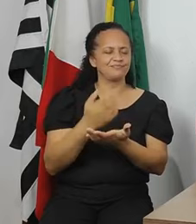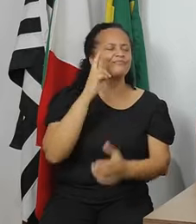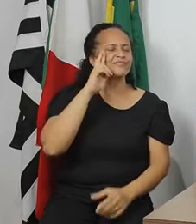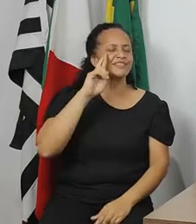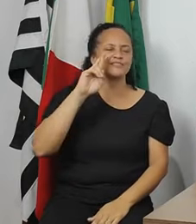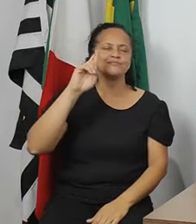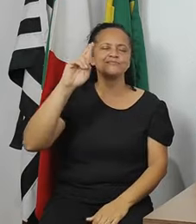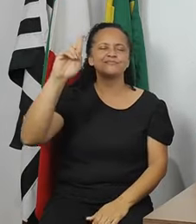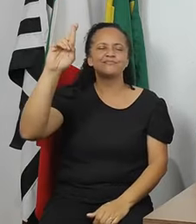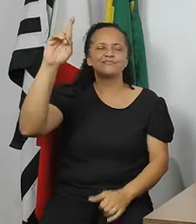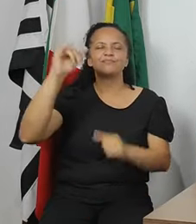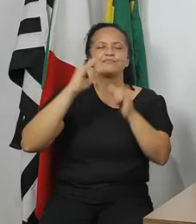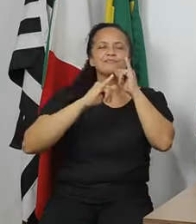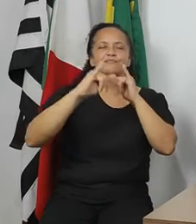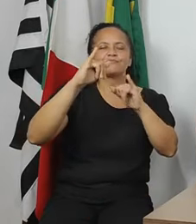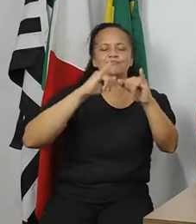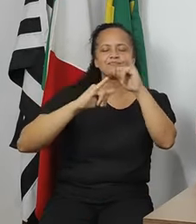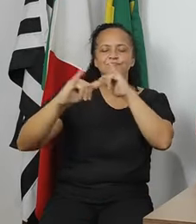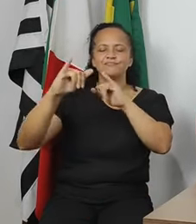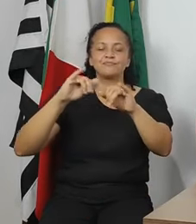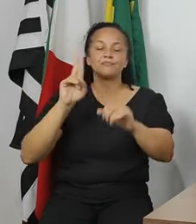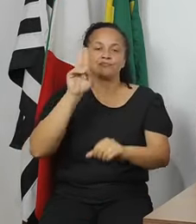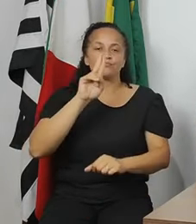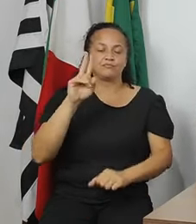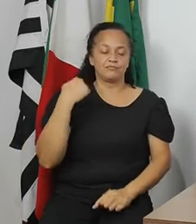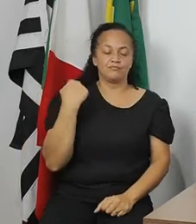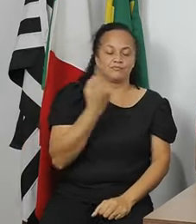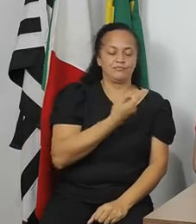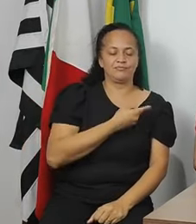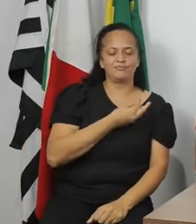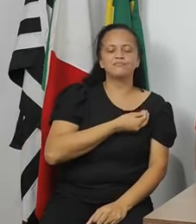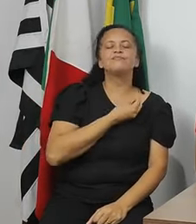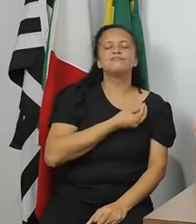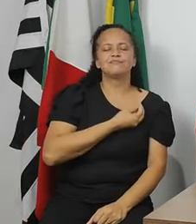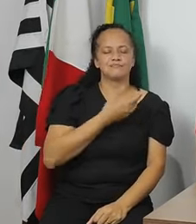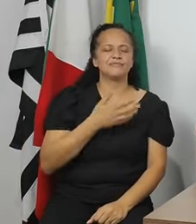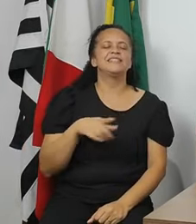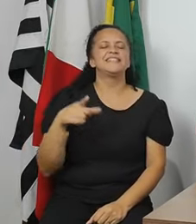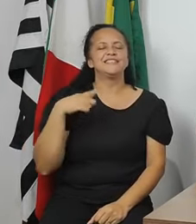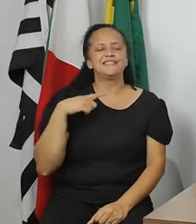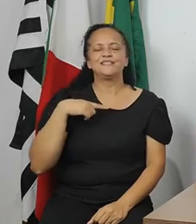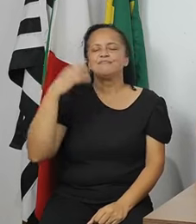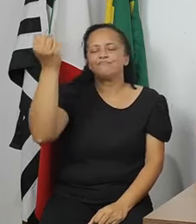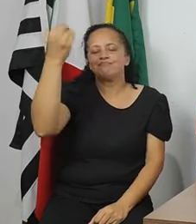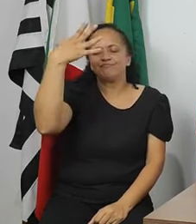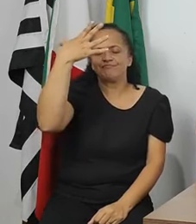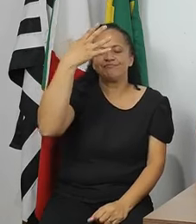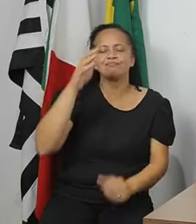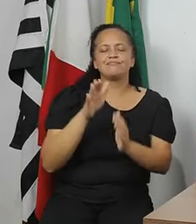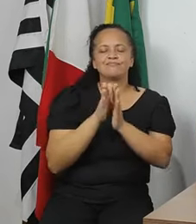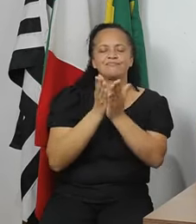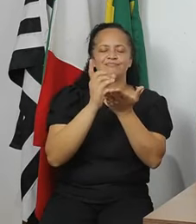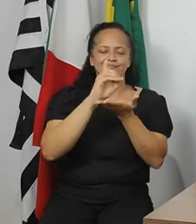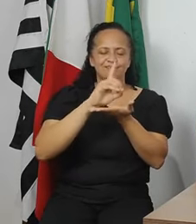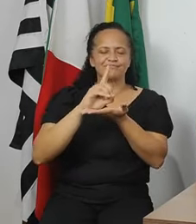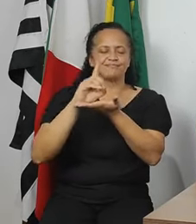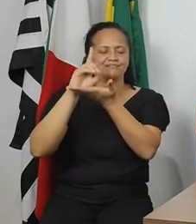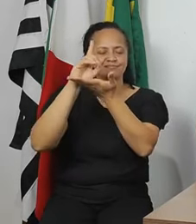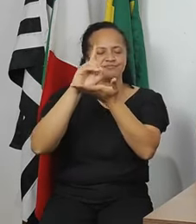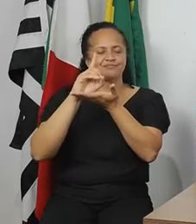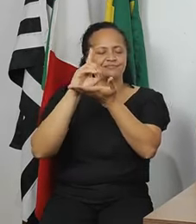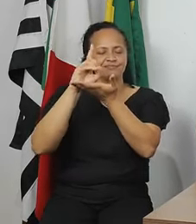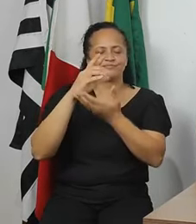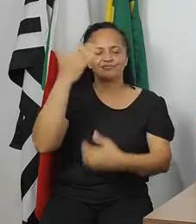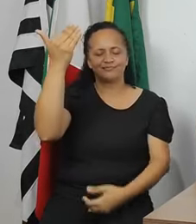vai falar através de nós, eu acredito que o Senhor tem revelação para trazer através da Tua palavra, Senhor. Então, aqui na